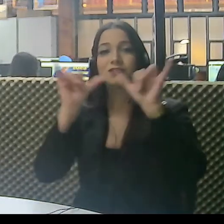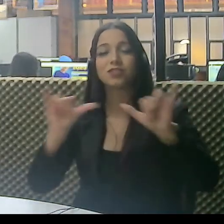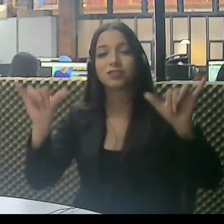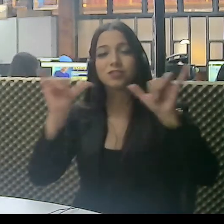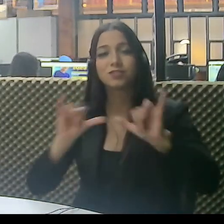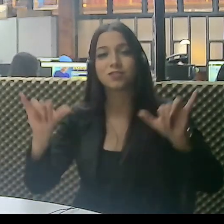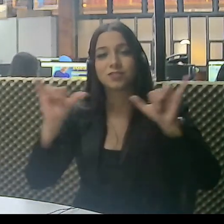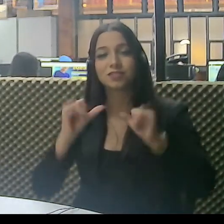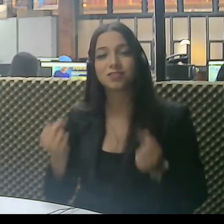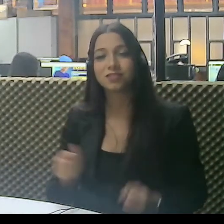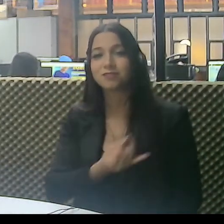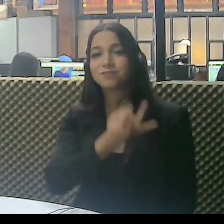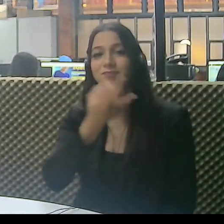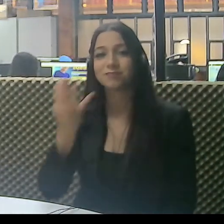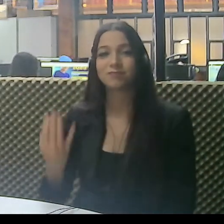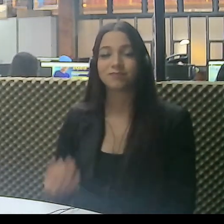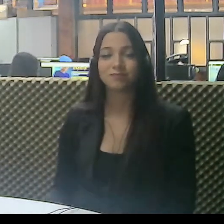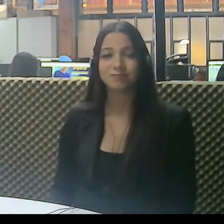Giro de